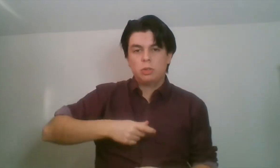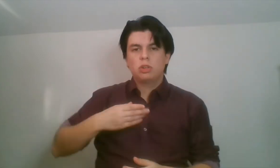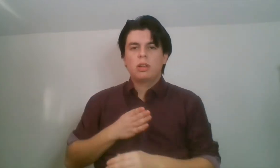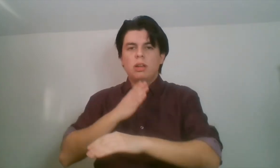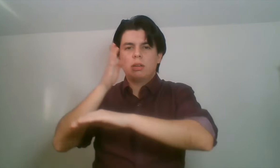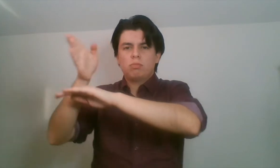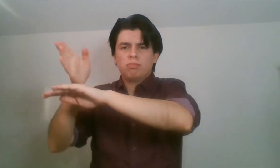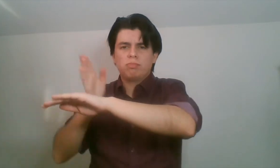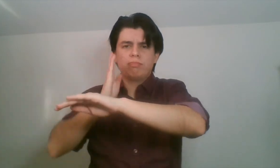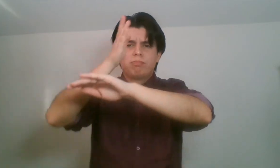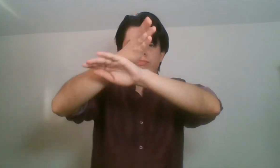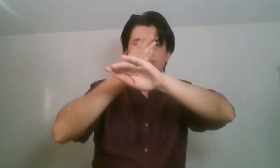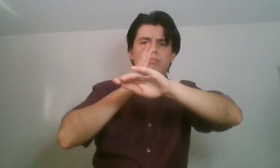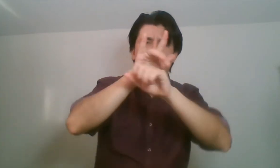de la Plaza del Mulato Gil de Castro.